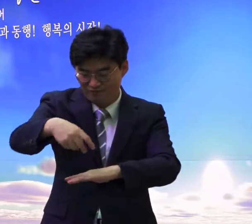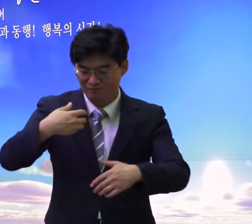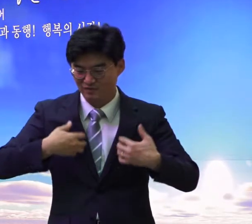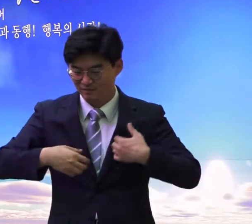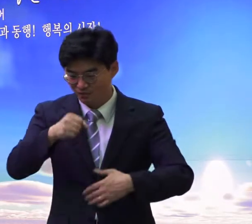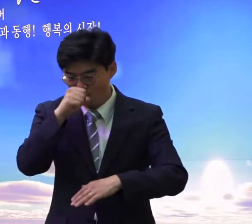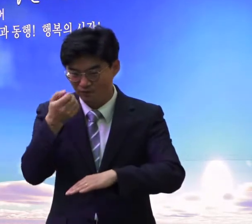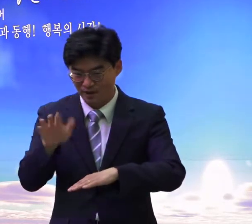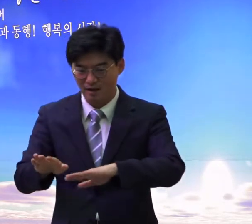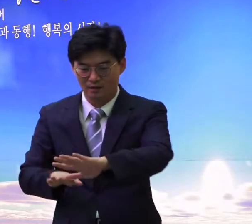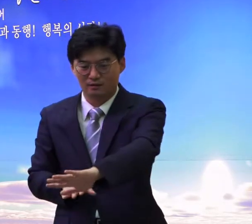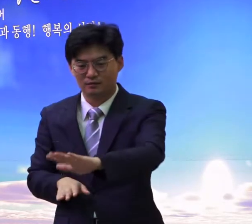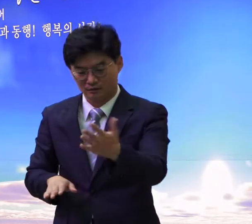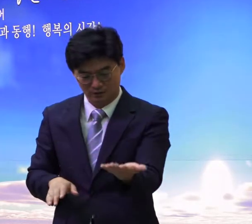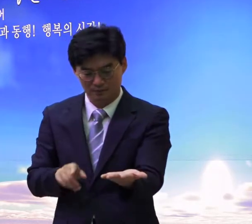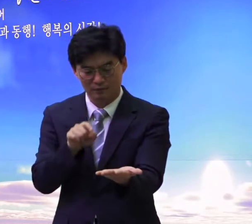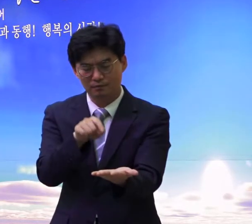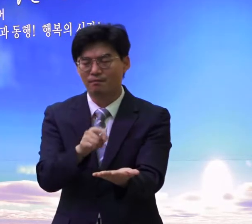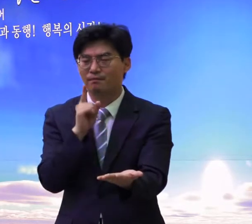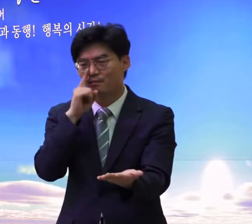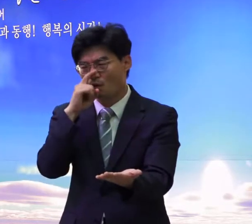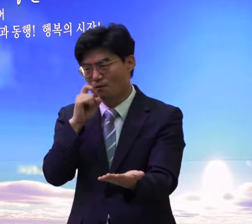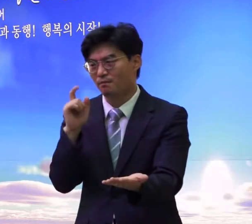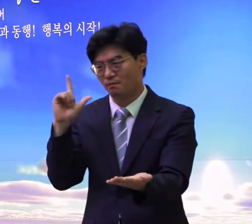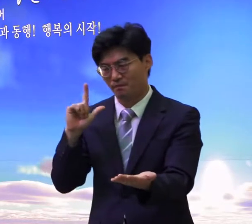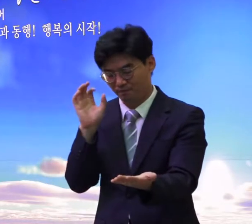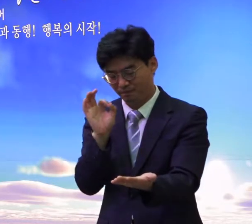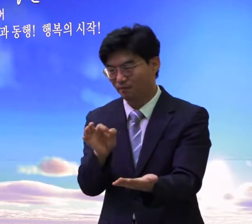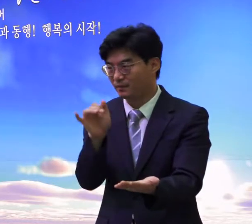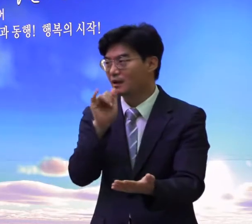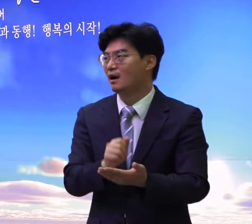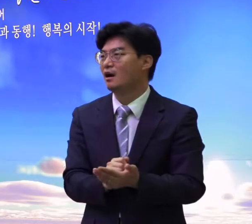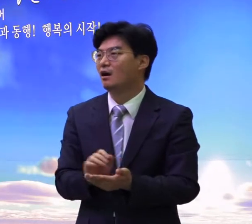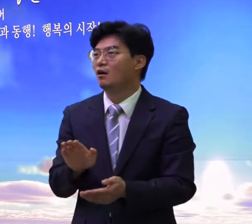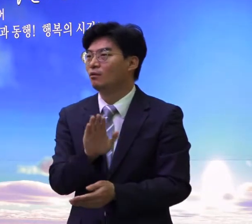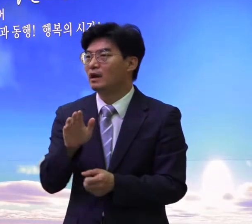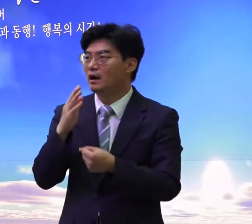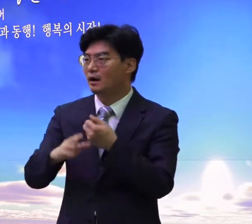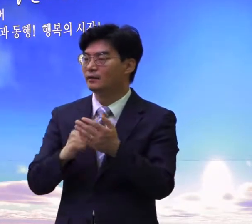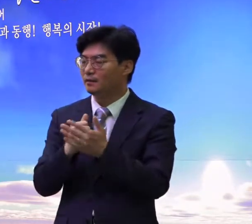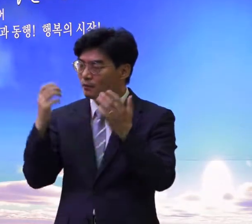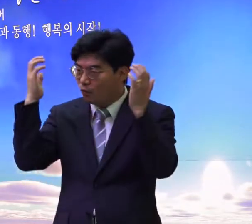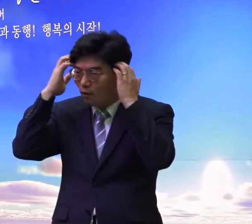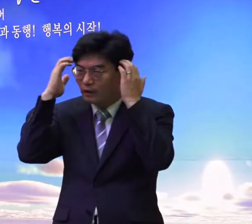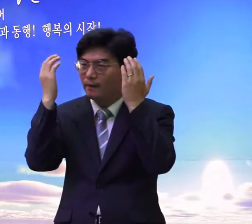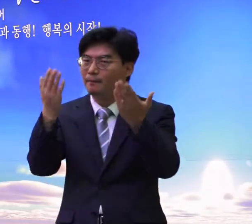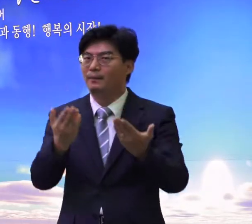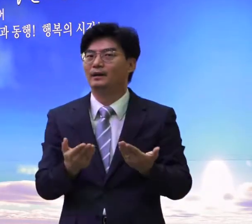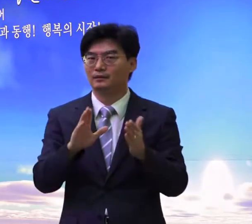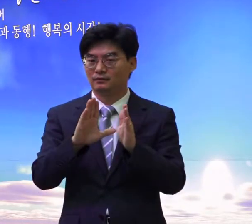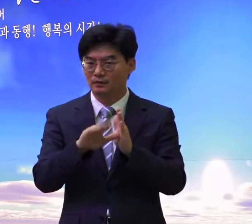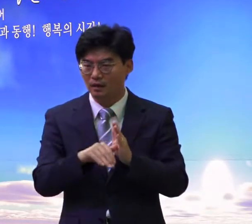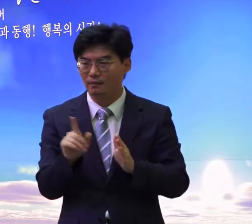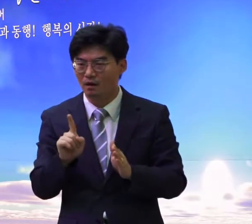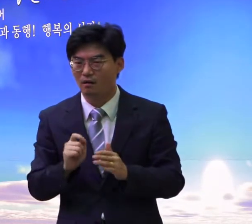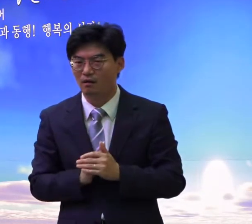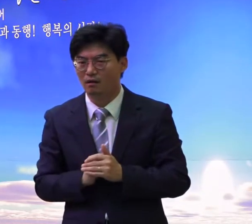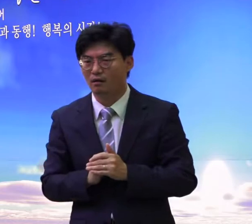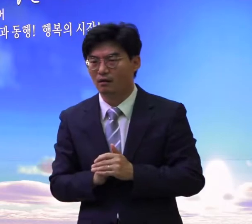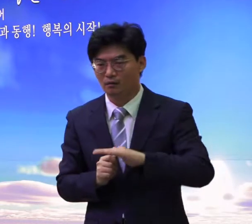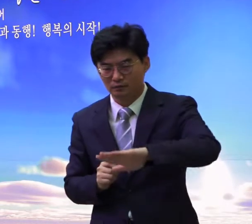마찬가지로 중국식 카페트처럼 우리가 하나님 앞에서 고난을 당할 때, 하나님 허락하신 고난을 당할 때에